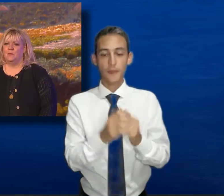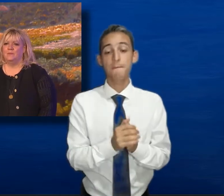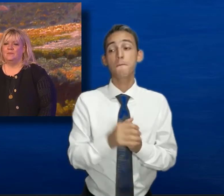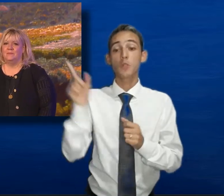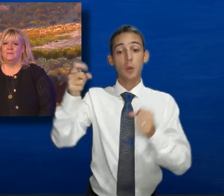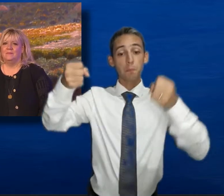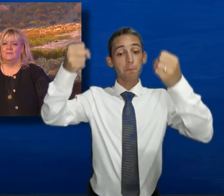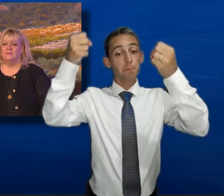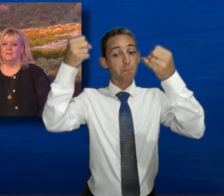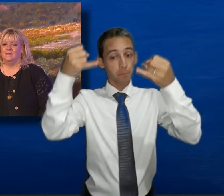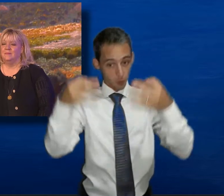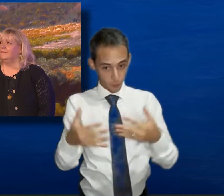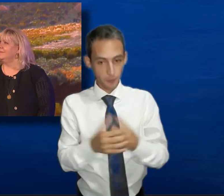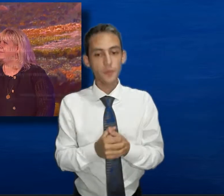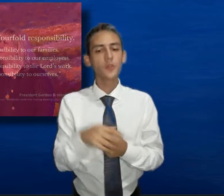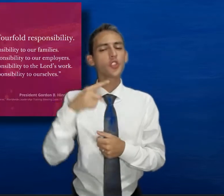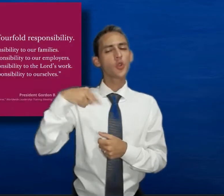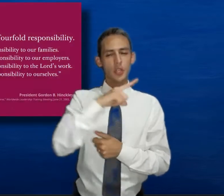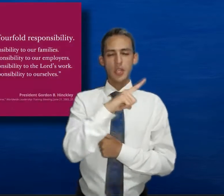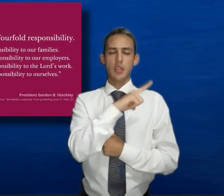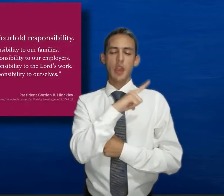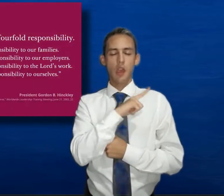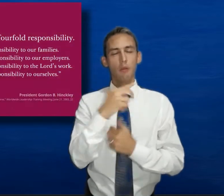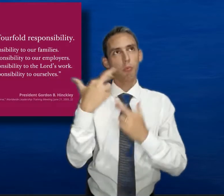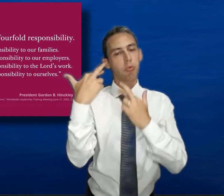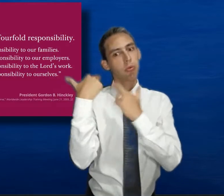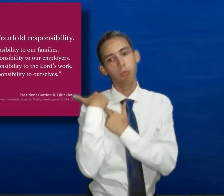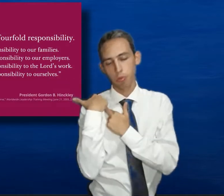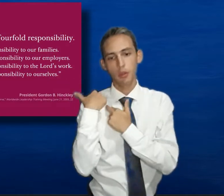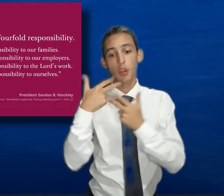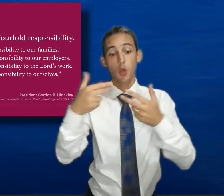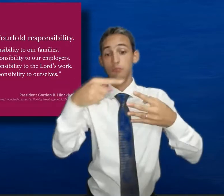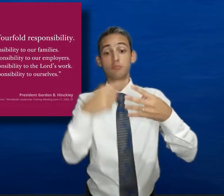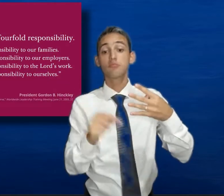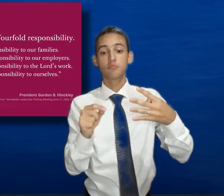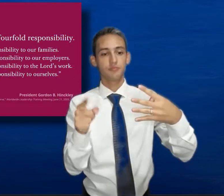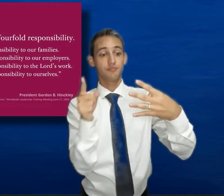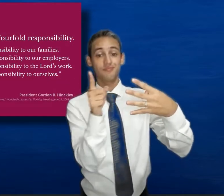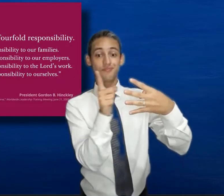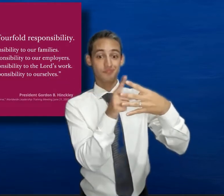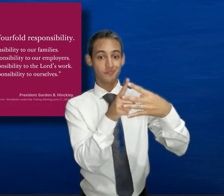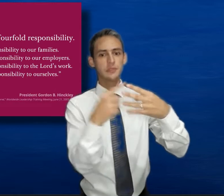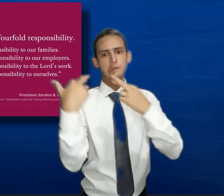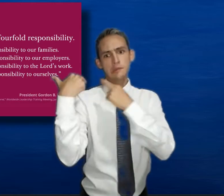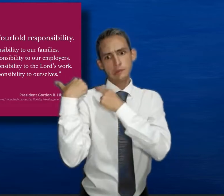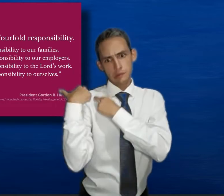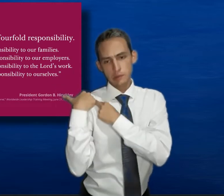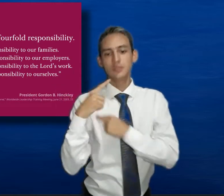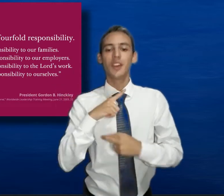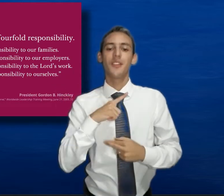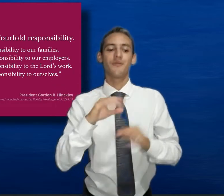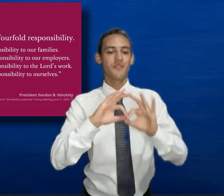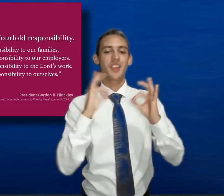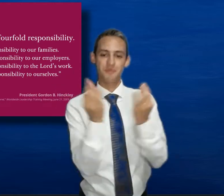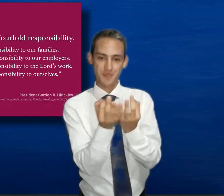E talvez isso vá criar essa conexão com vocês. Ele descreve que cada um de nós tem 4 responsabilidades.